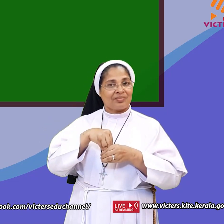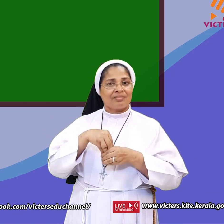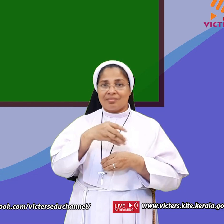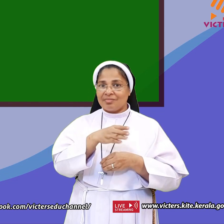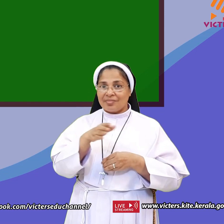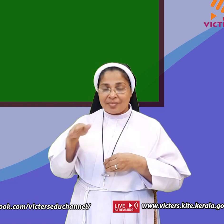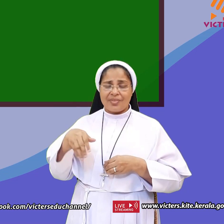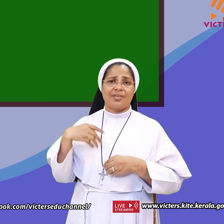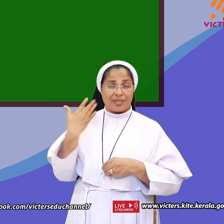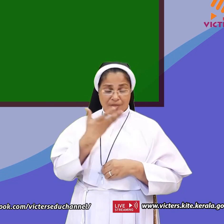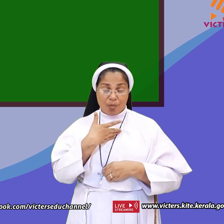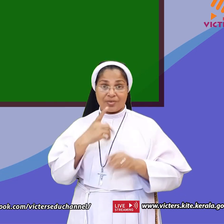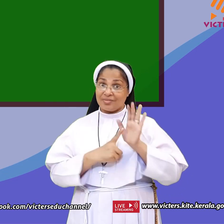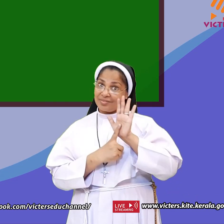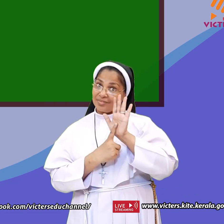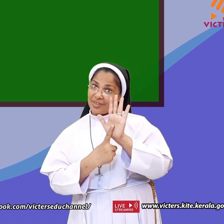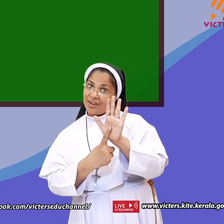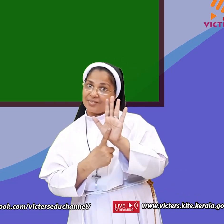എന്ന് നമുക്ക് കാണിച്ചു തന്ന